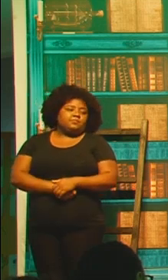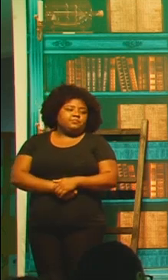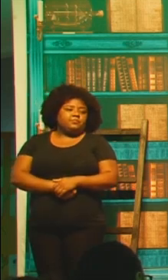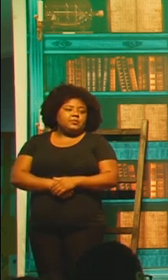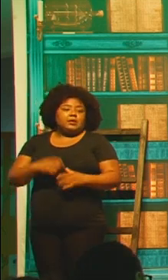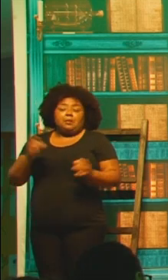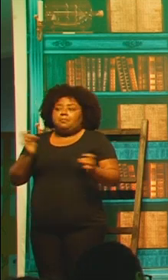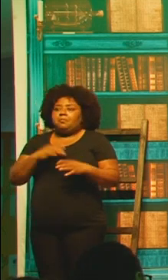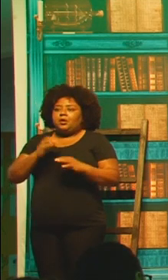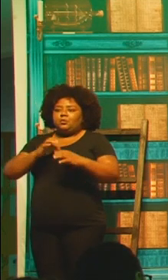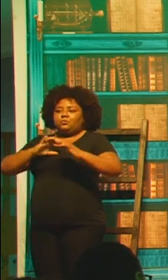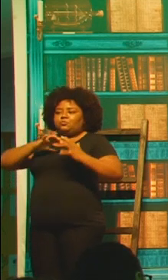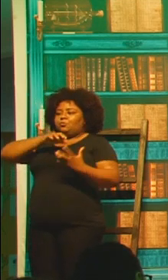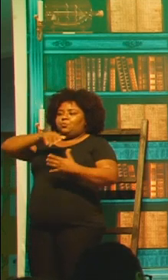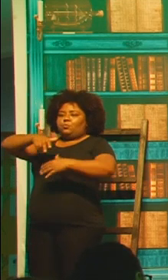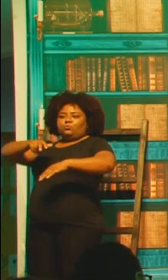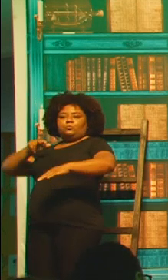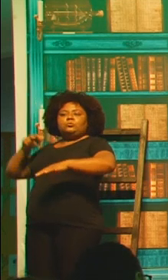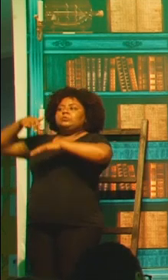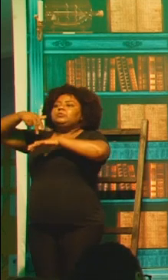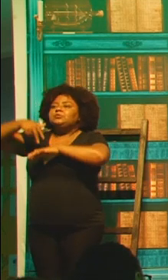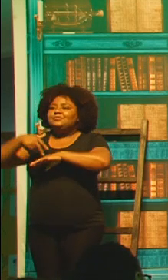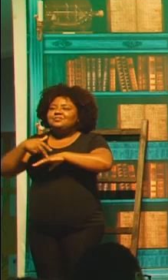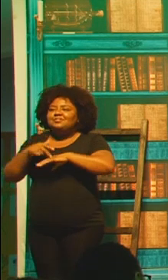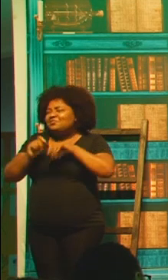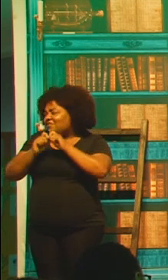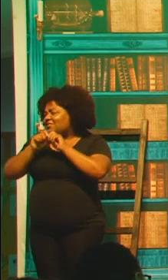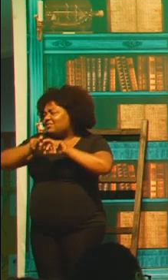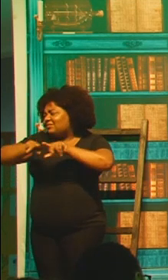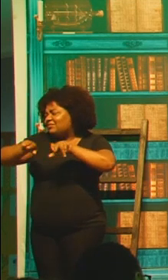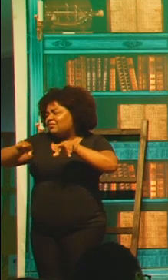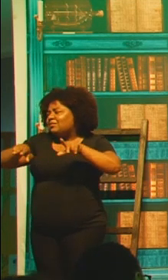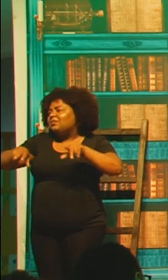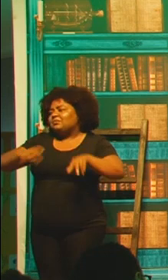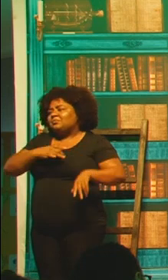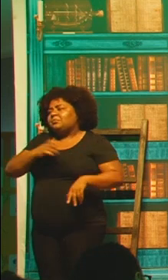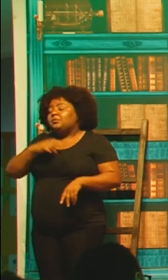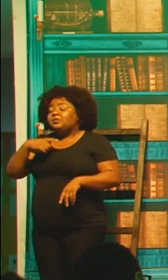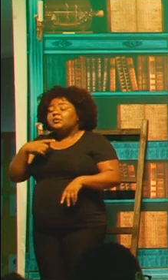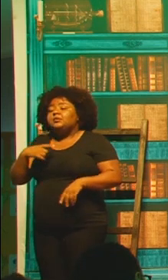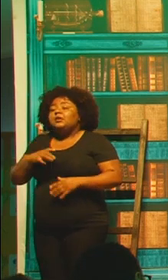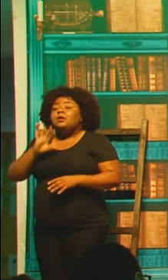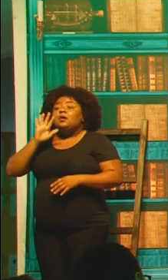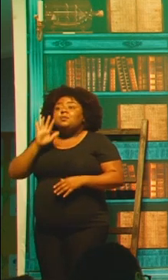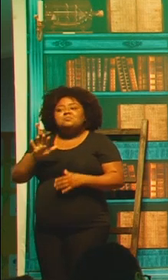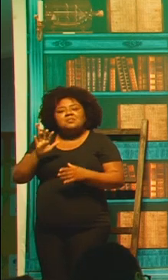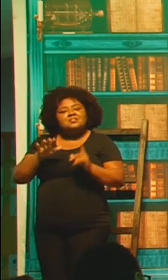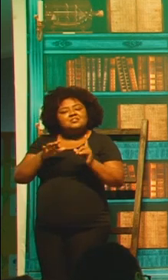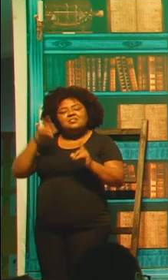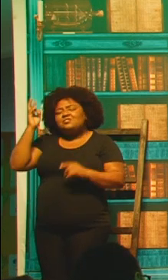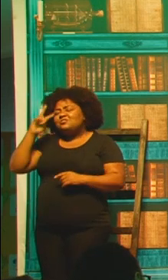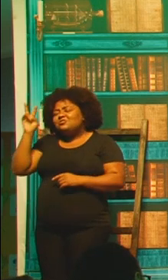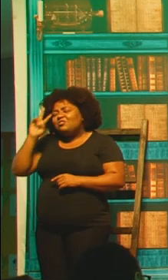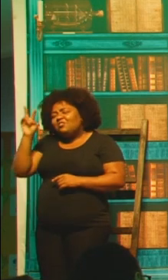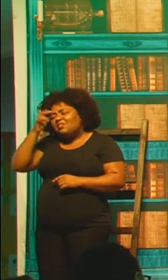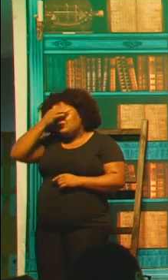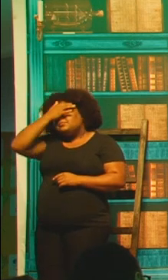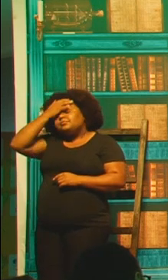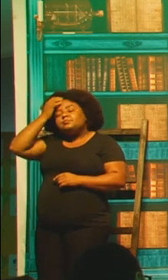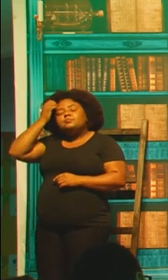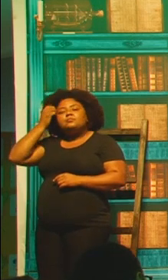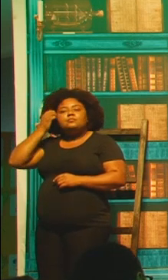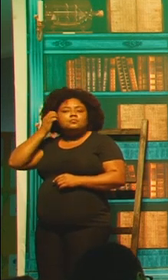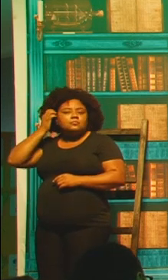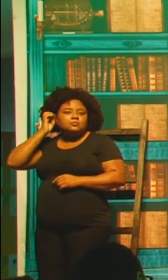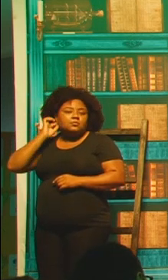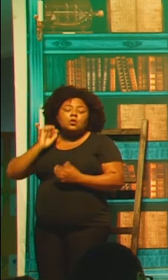de estar no mundo mesmo e produzir coisas e está aí. Mas essa história específica, ela começou quando